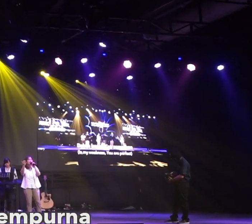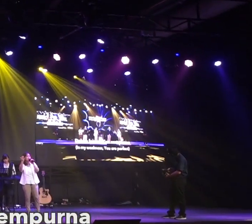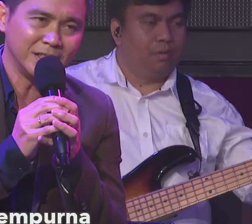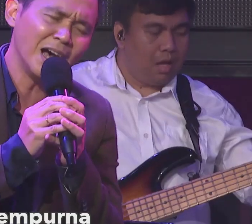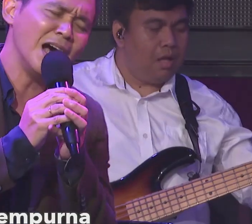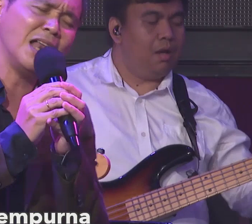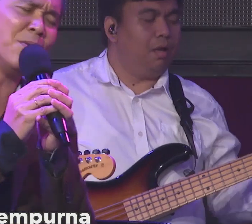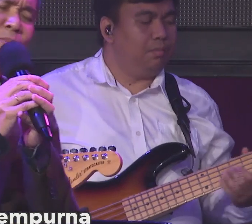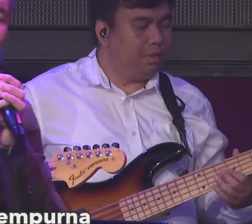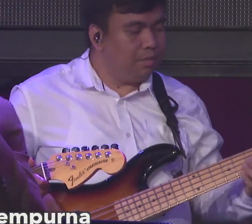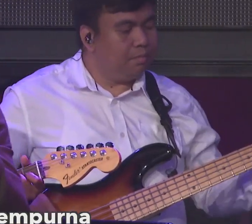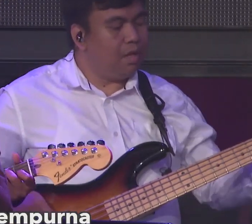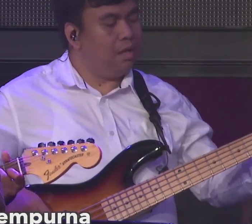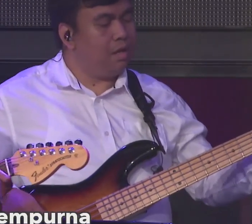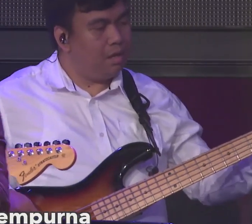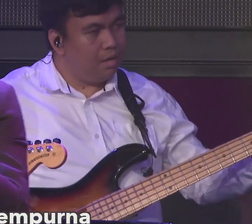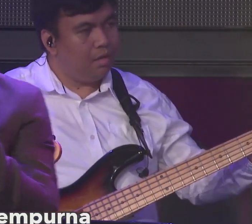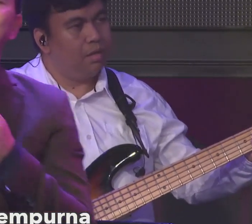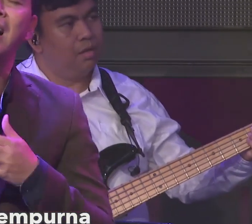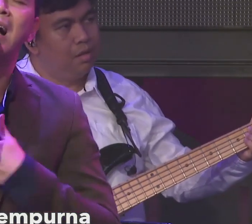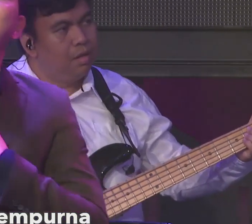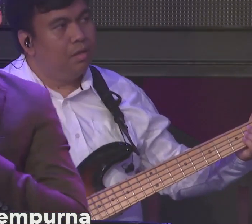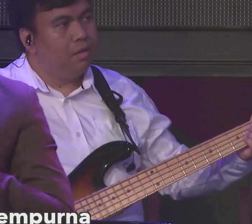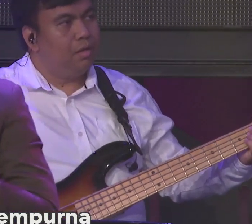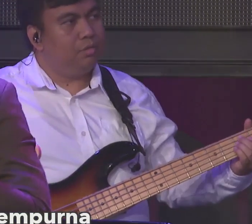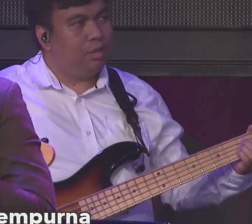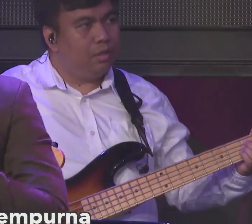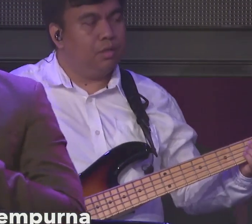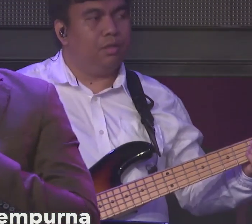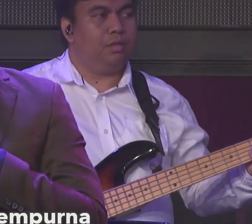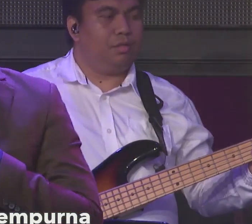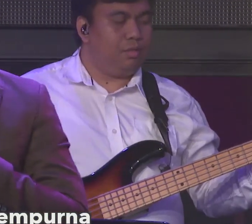bertata dalam gelap. Kau